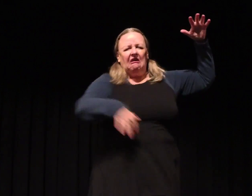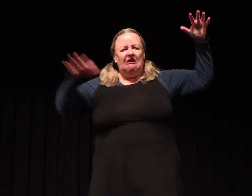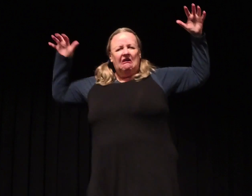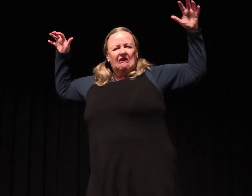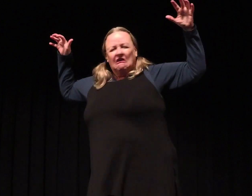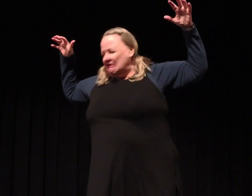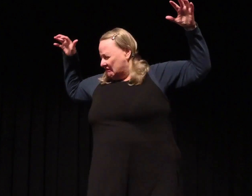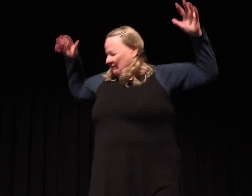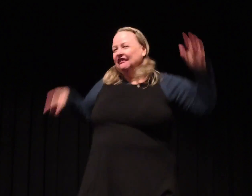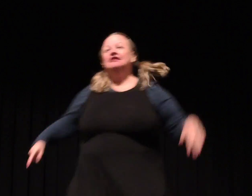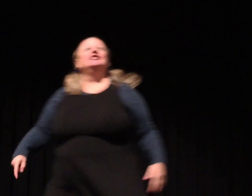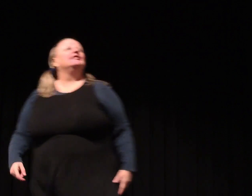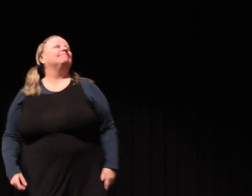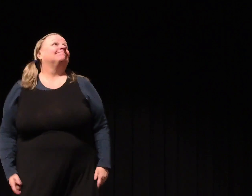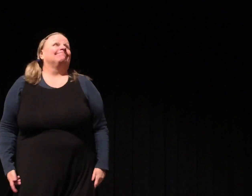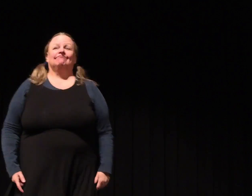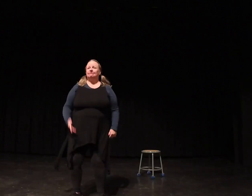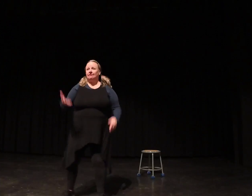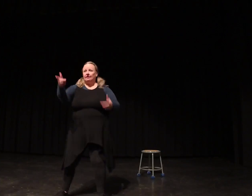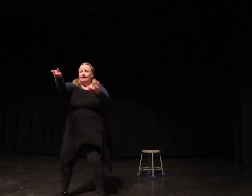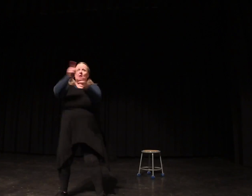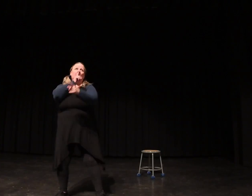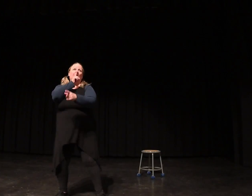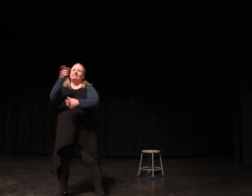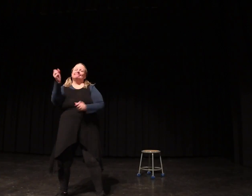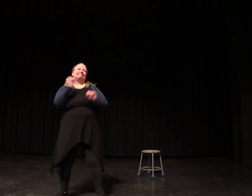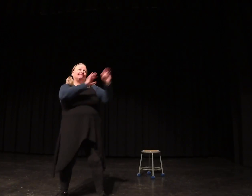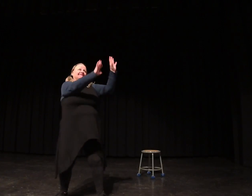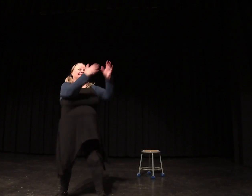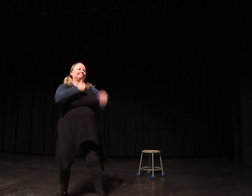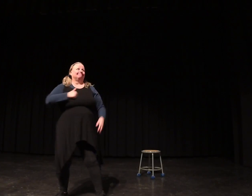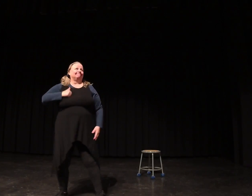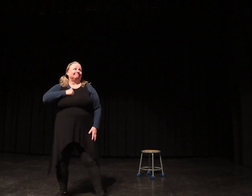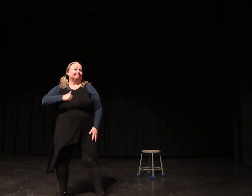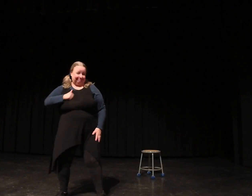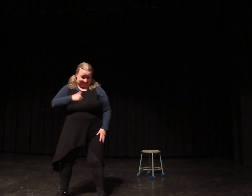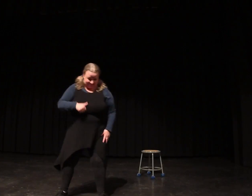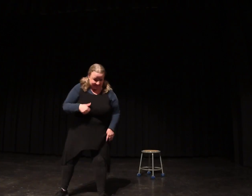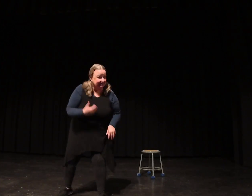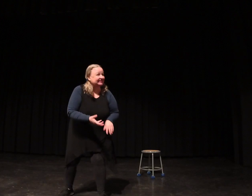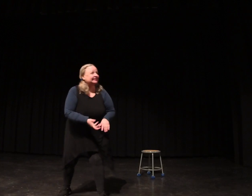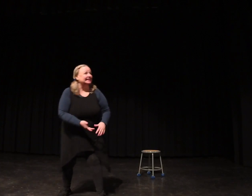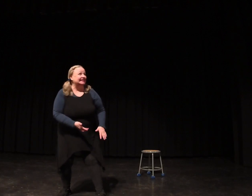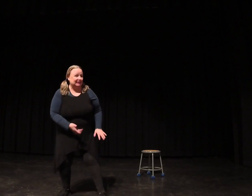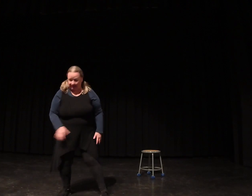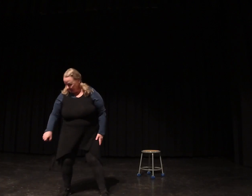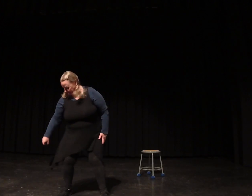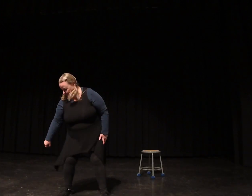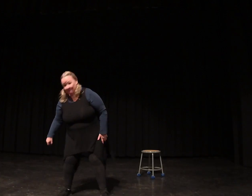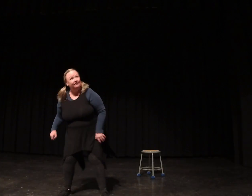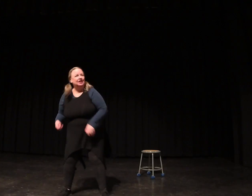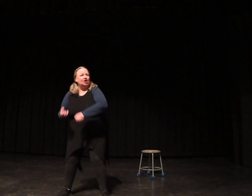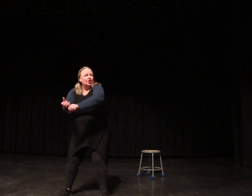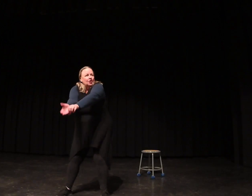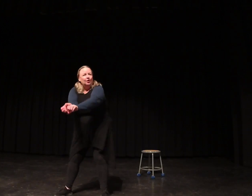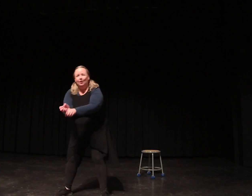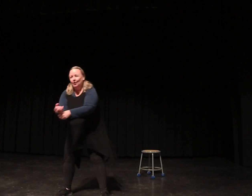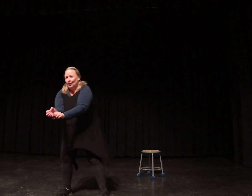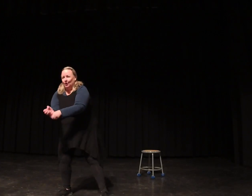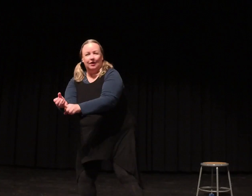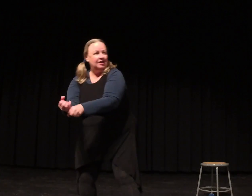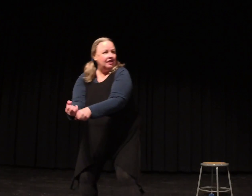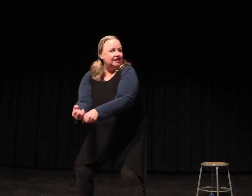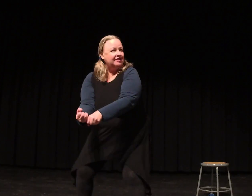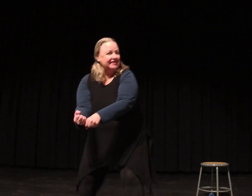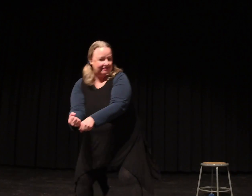rien, là! Aidez-moi! Oh, oh, oh! Mais là, désolée, hein? Même l'audience, ils disent rien, là. Il va falloir vous abattre,